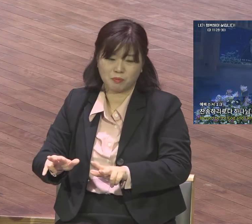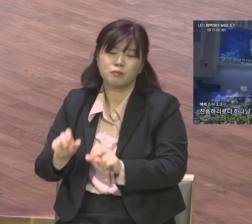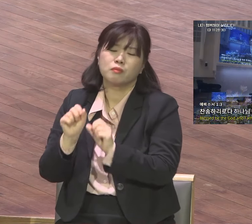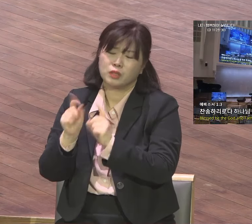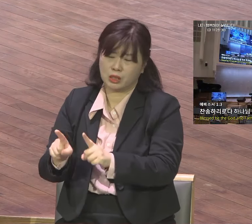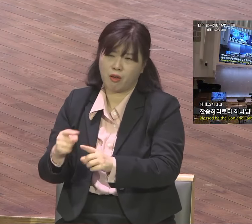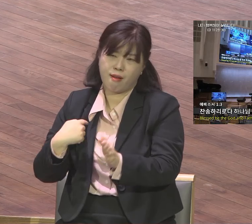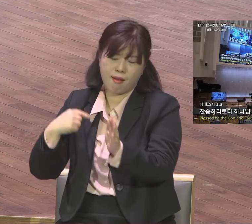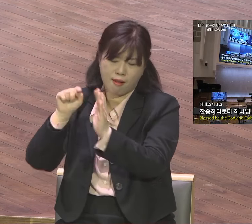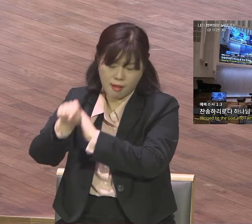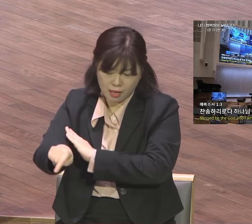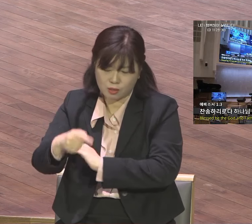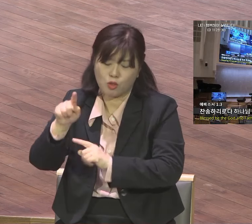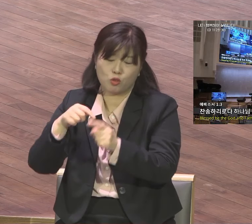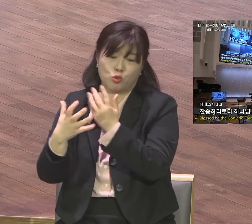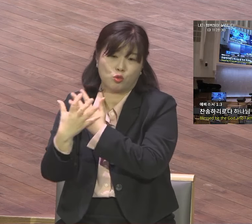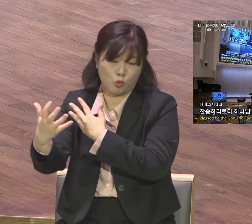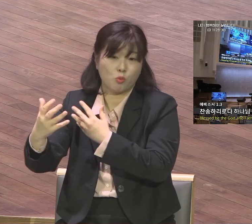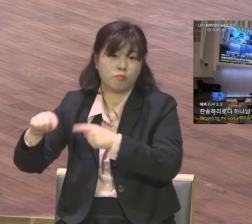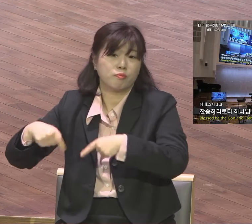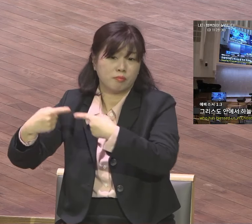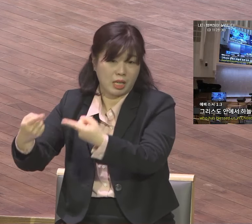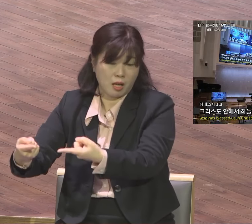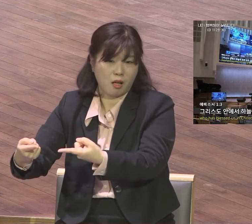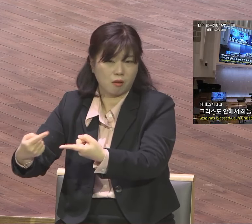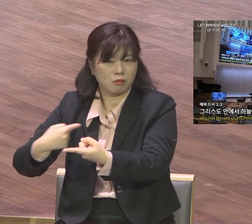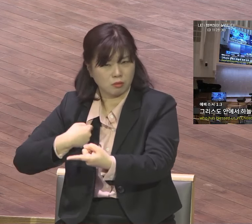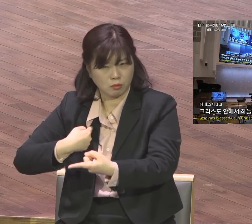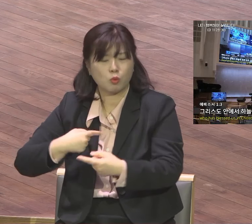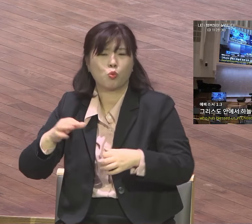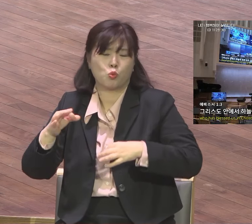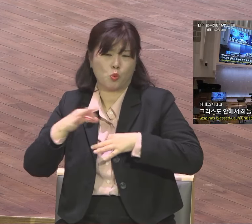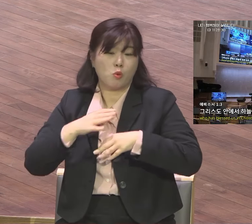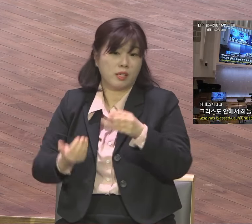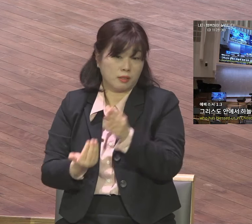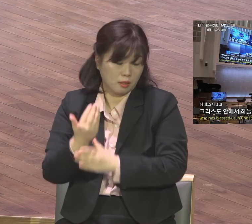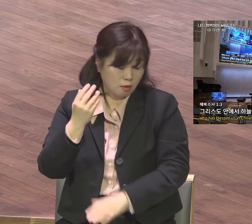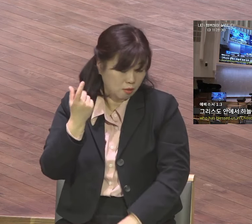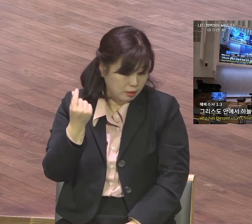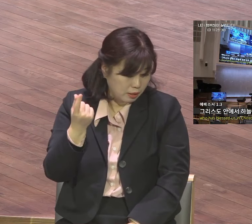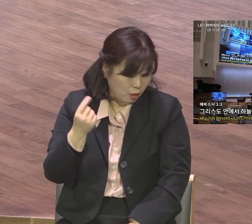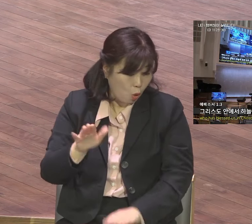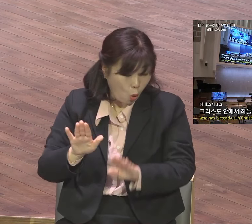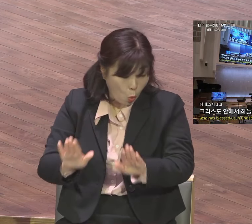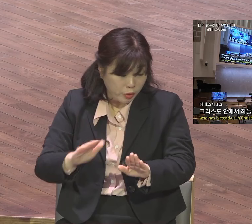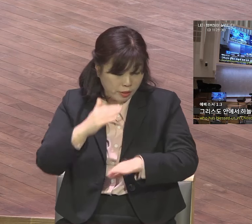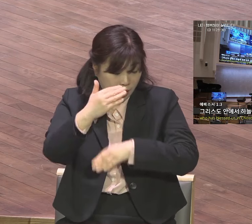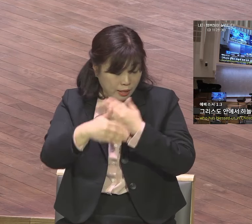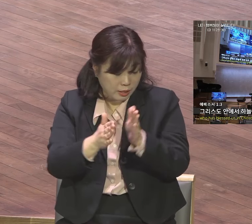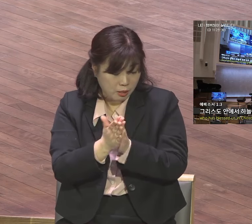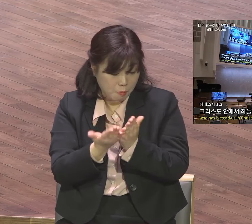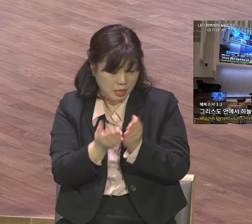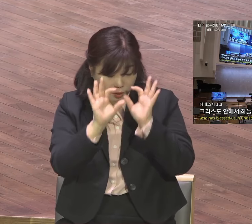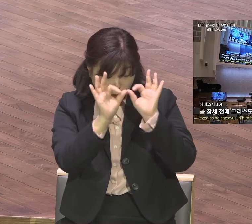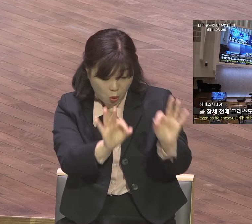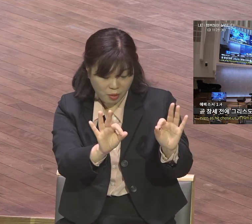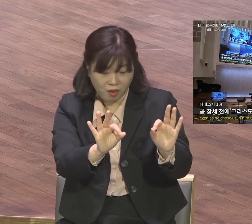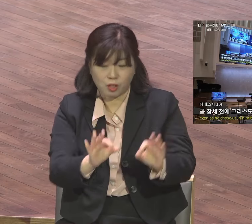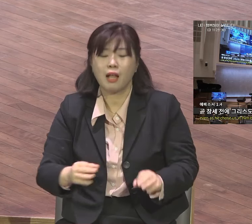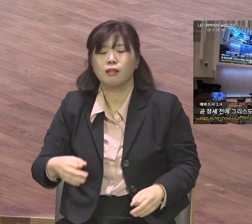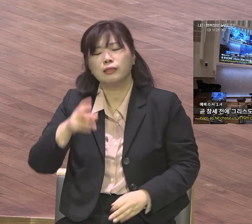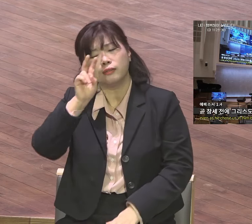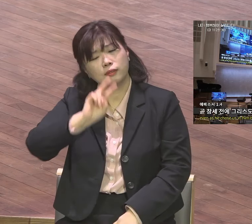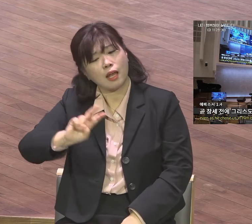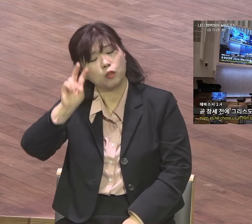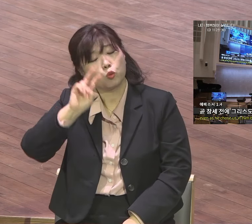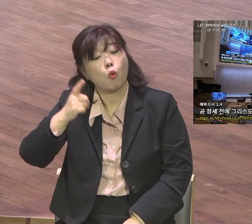찬송하리로다 하나님 곧 우리 주 예수 그리스도의 아버지께서 그리스도 안에서 하늘에 속한 모든 신령한 복을 우리에게 주시되